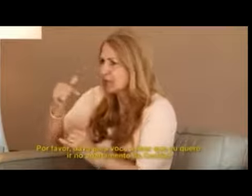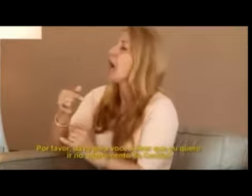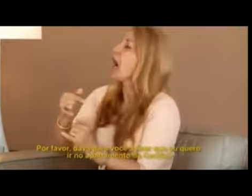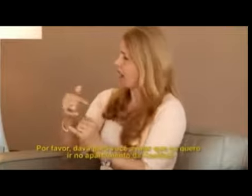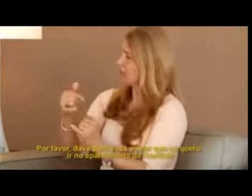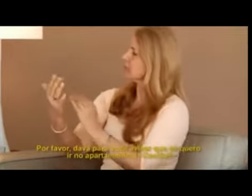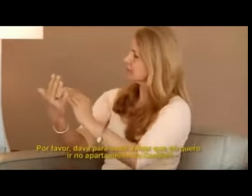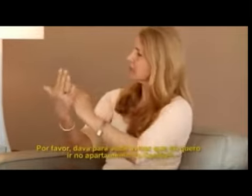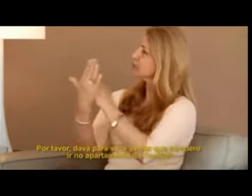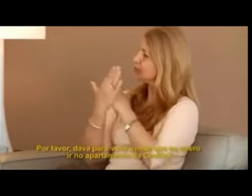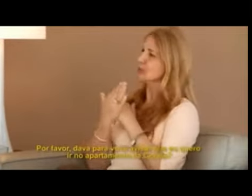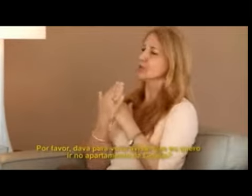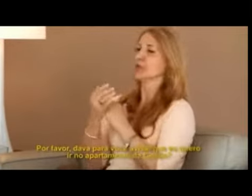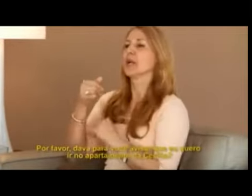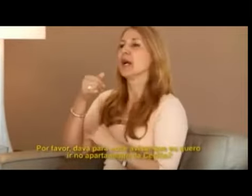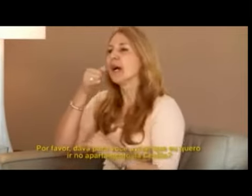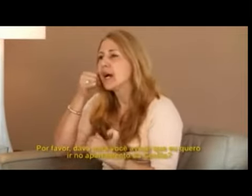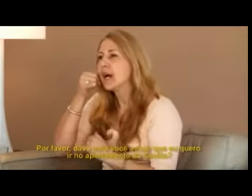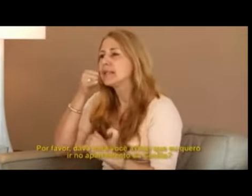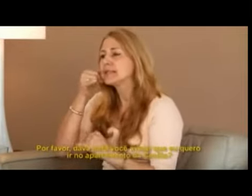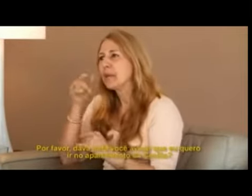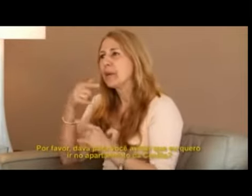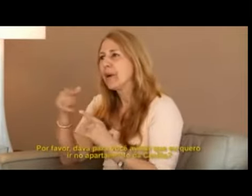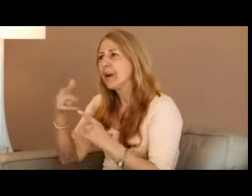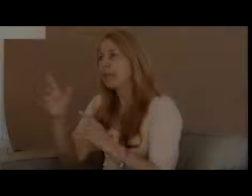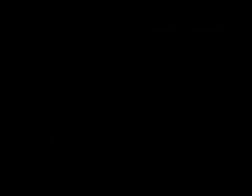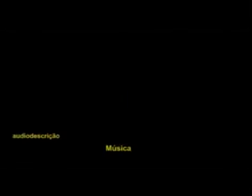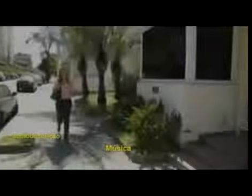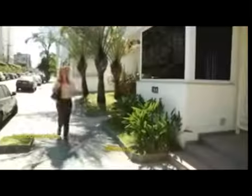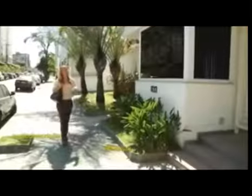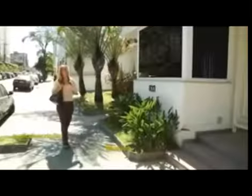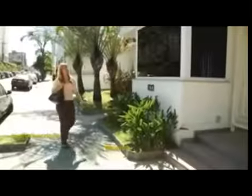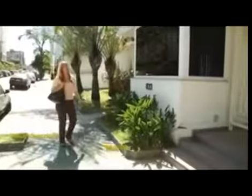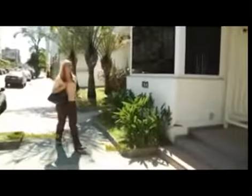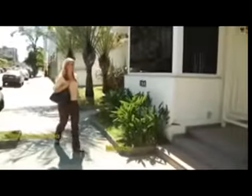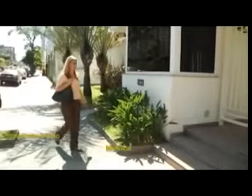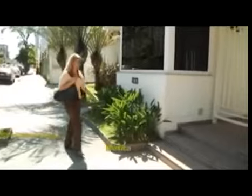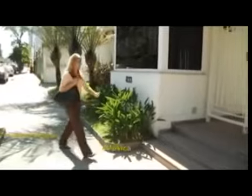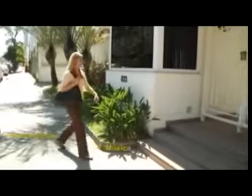dá pra você avisar que eu quero ir no apartamento da Cecília?